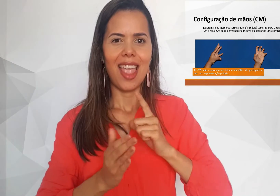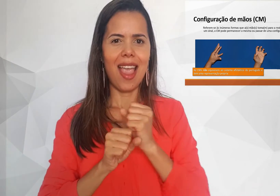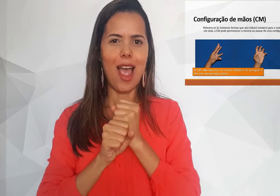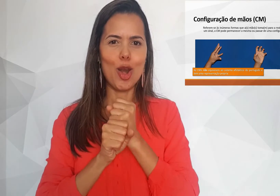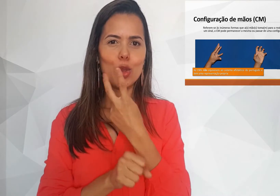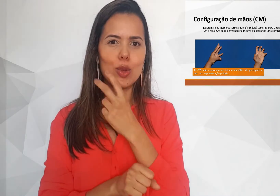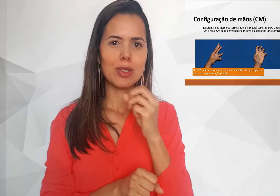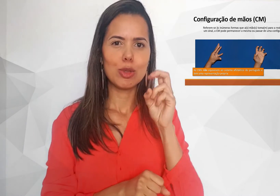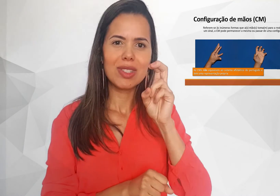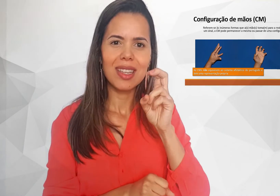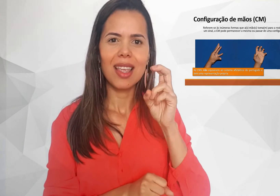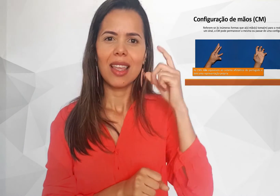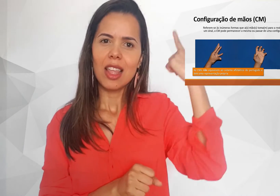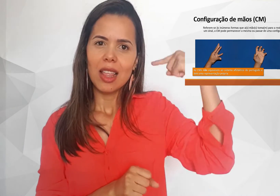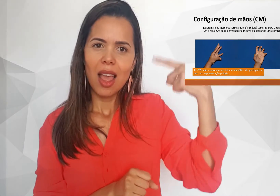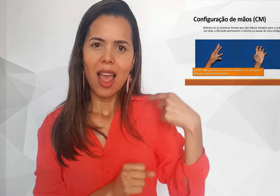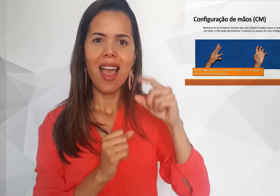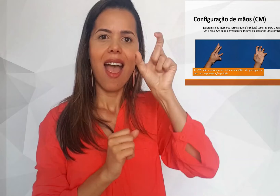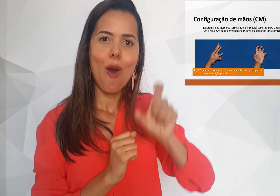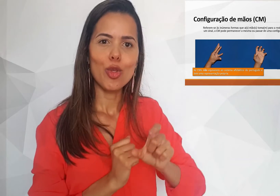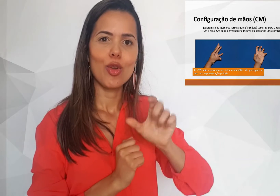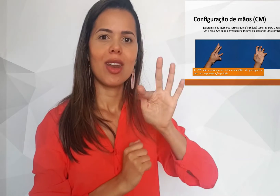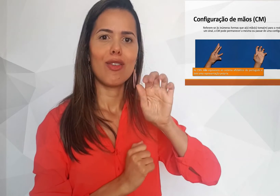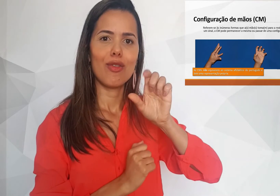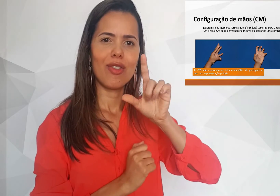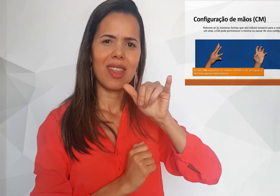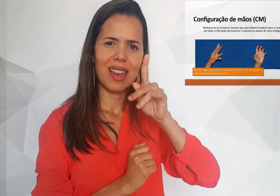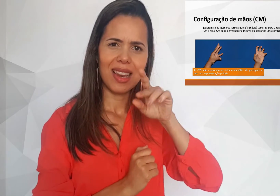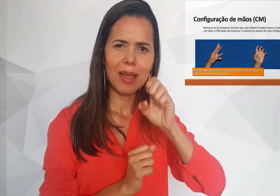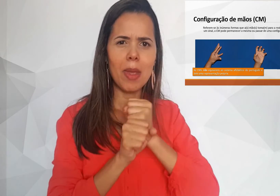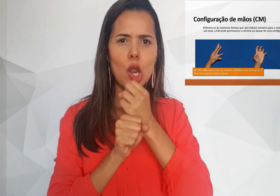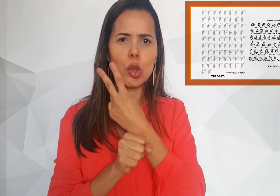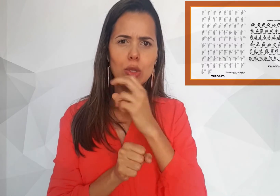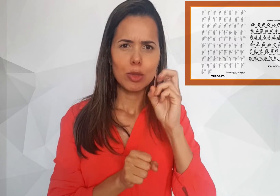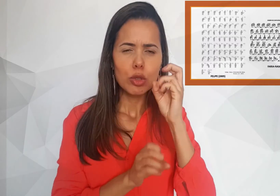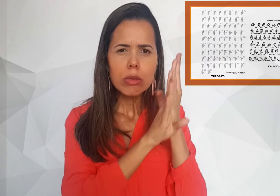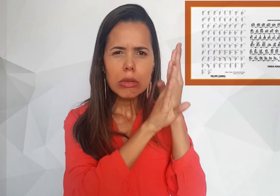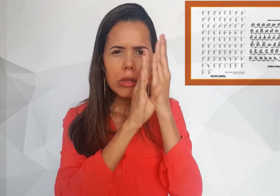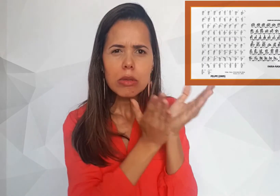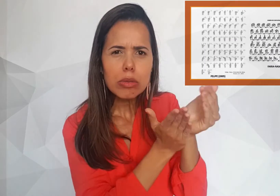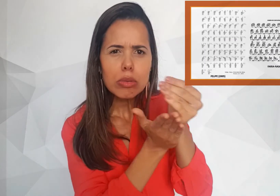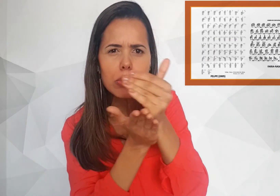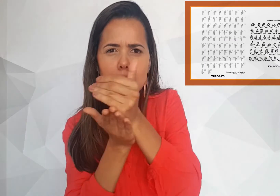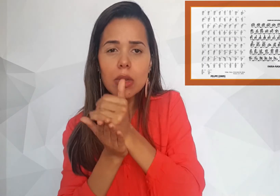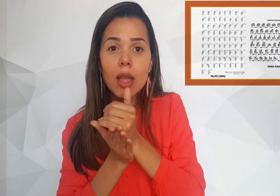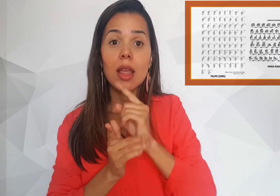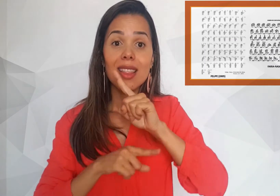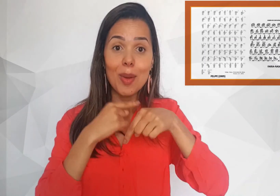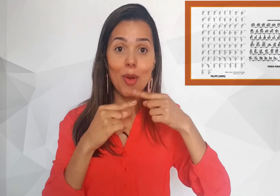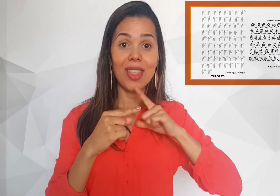tabela da Tânia Felipe em 2005, mas nós já temos a tabela da Faria Nascimento em 2009 com um número maior